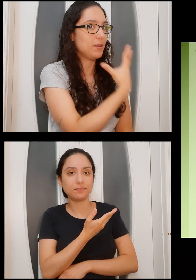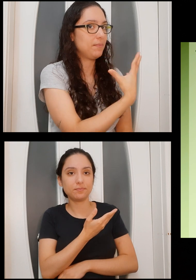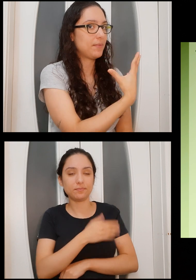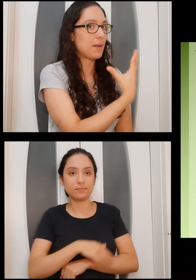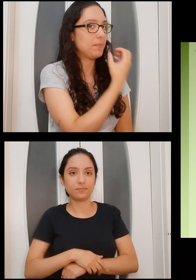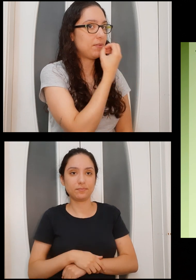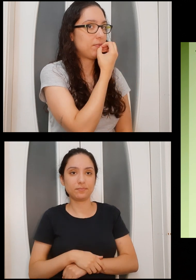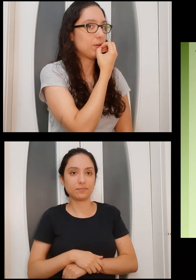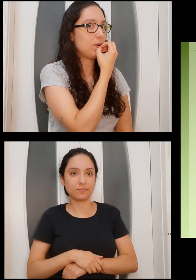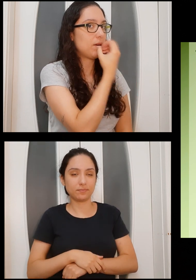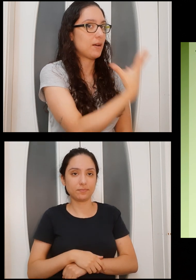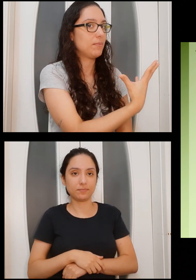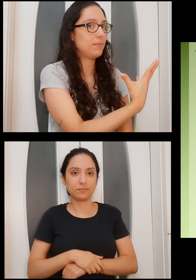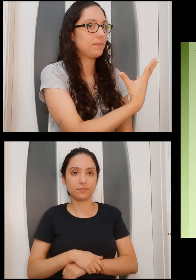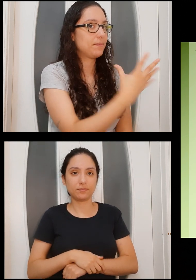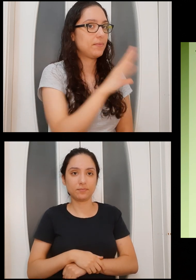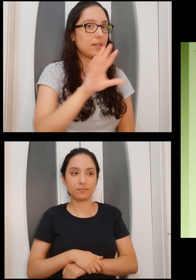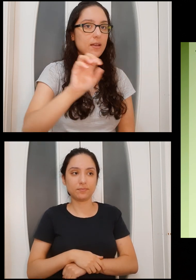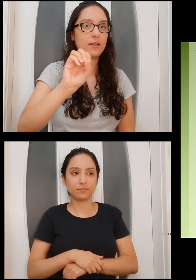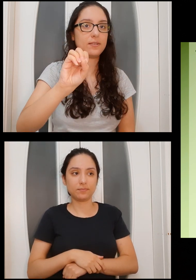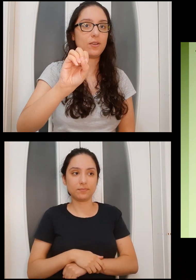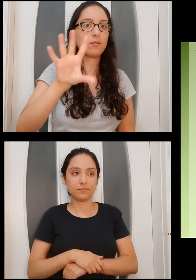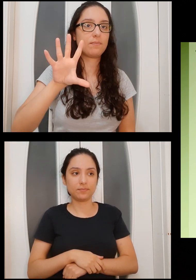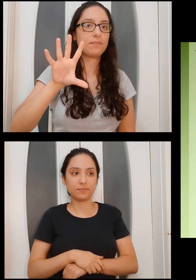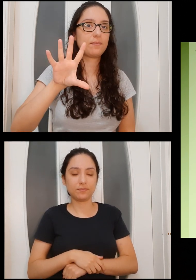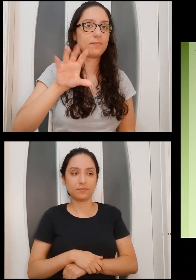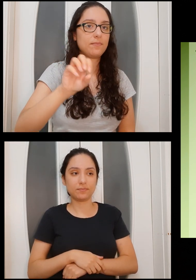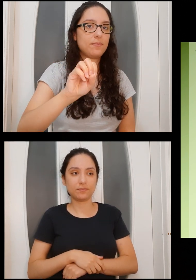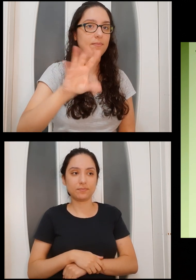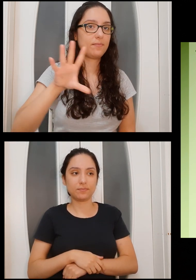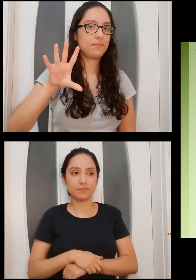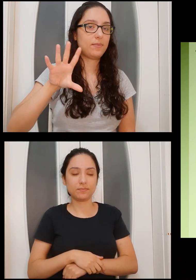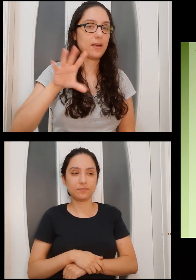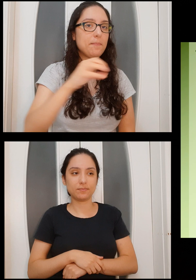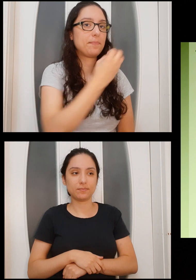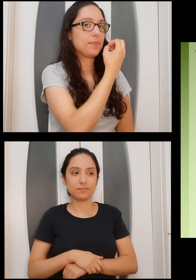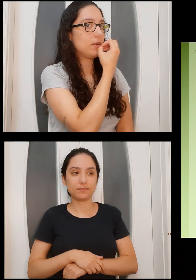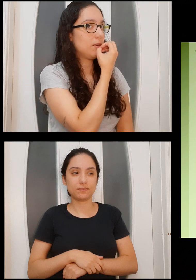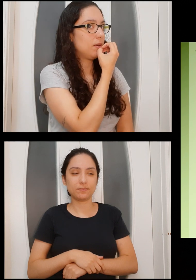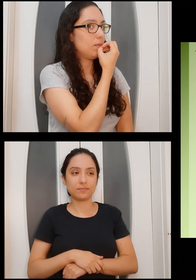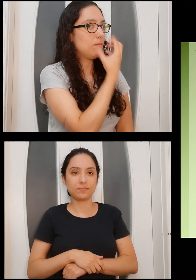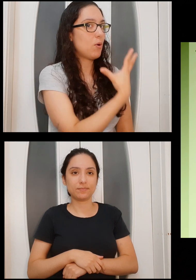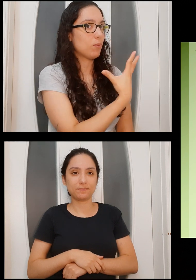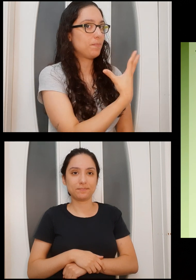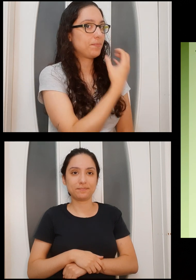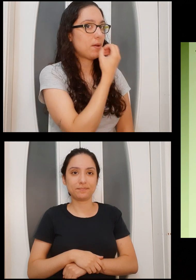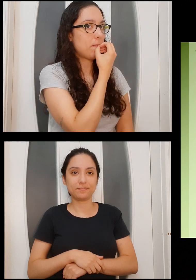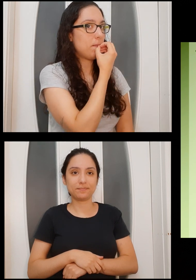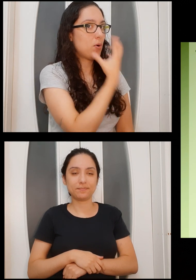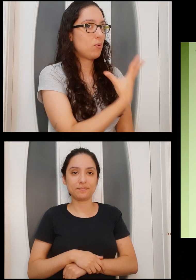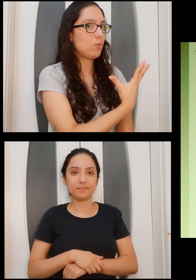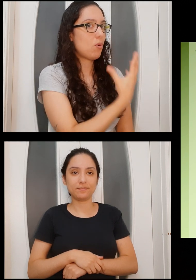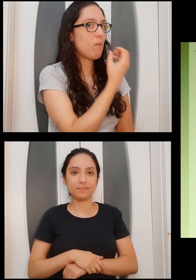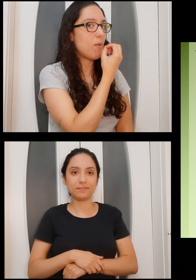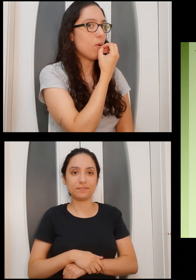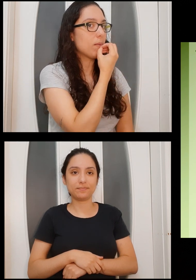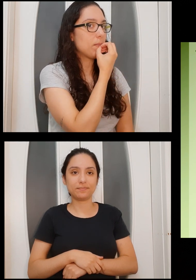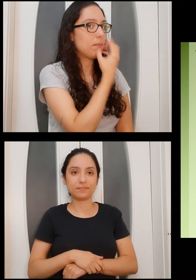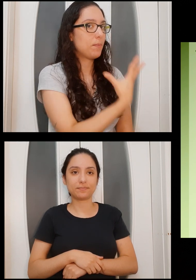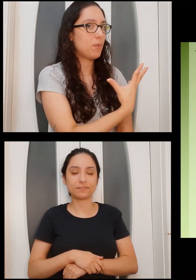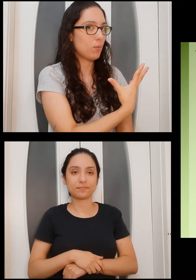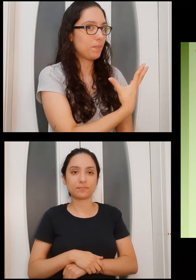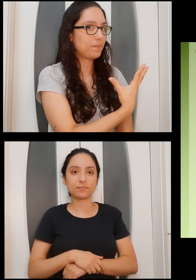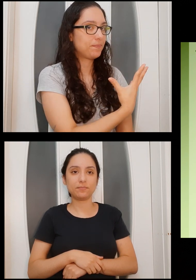e abre. Abre pra fora, ó. Abre. Tá? Assim, ó. Tá? Bom. Bom ou